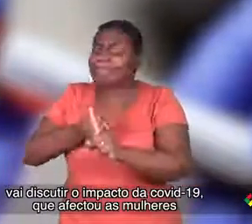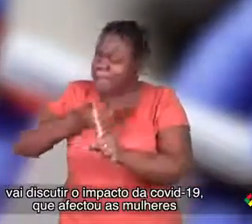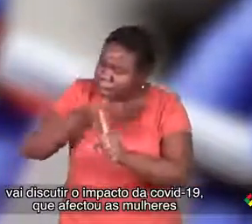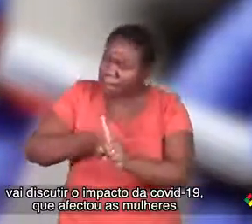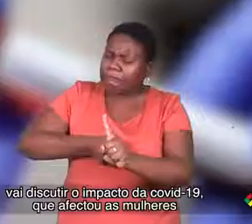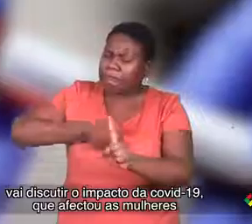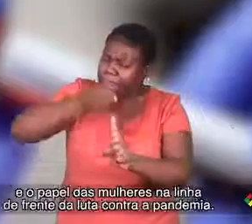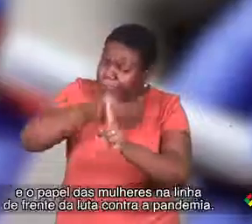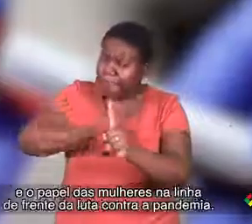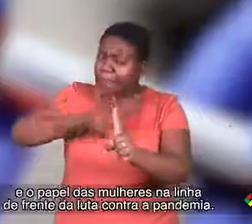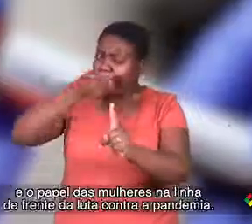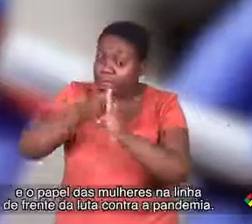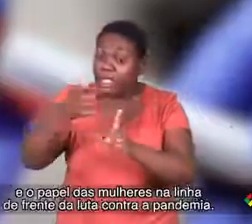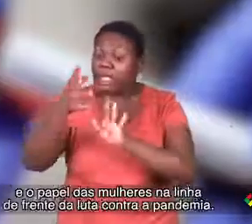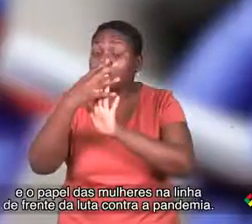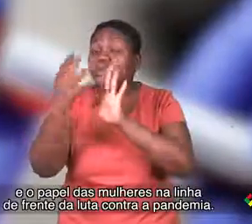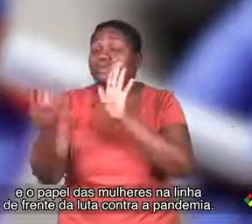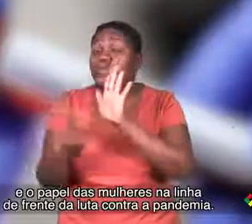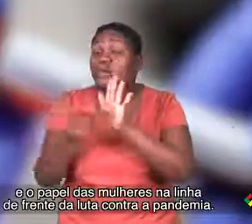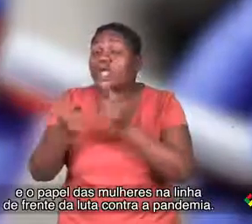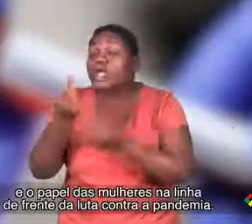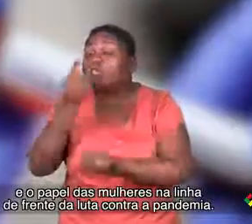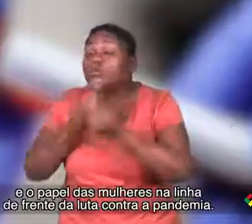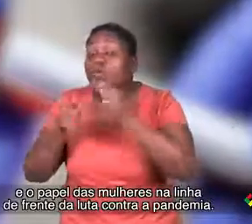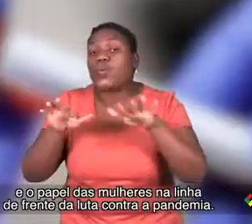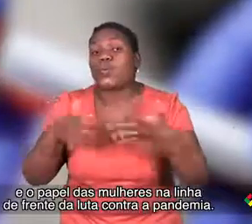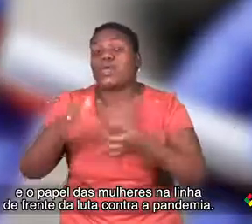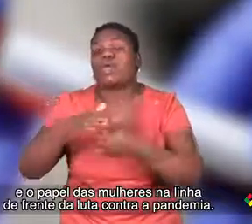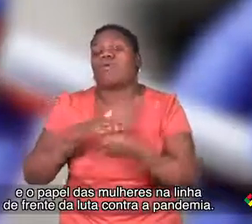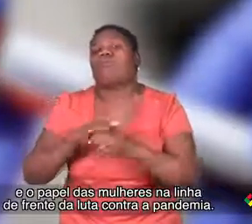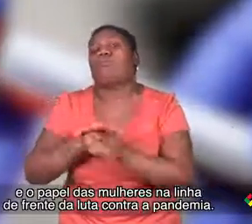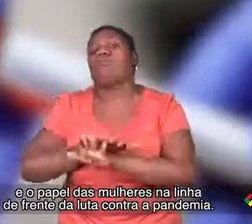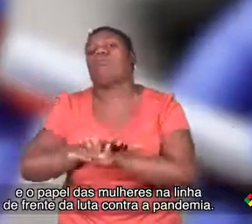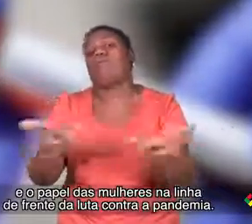as mulheres e o papel das mulheres na linha da frente da luta contra a pandemia.